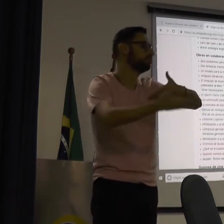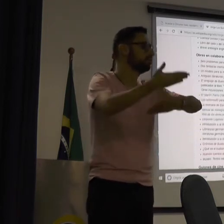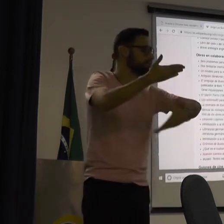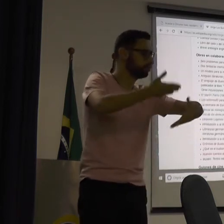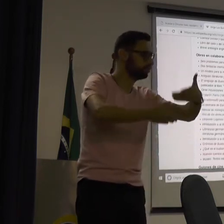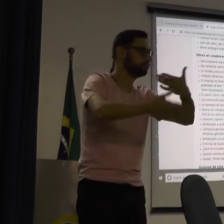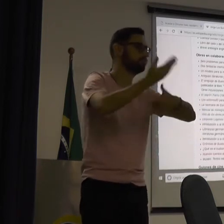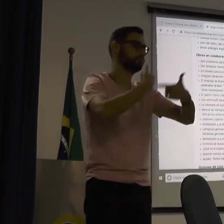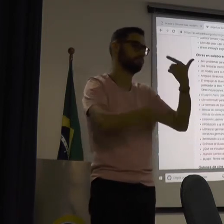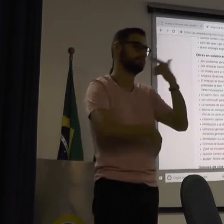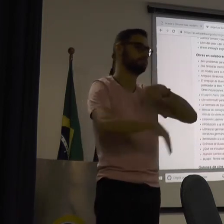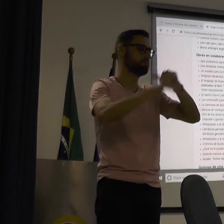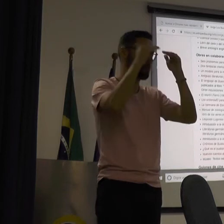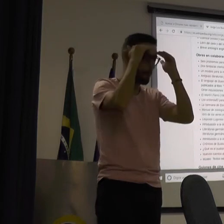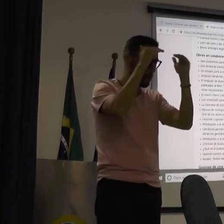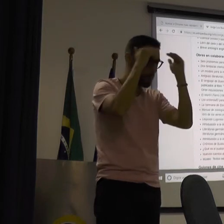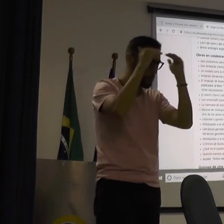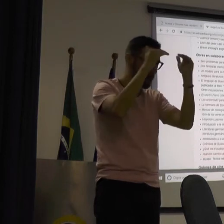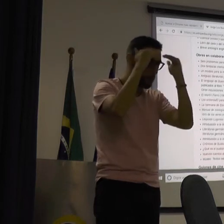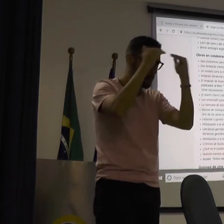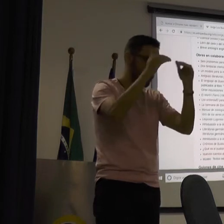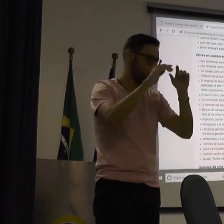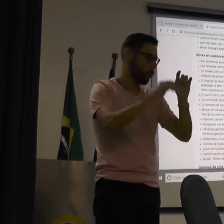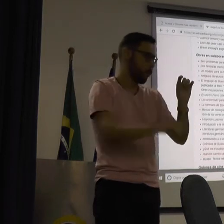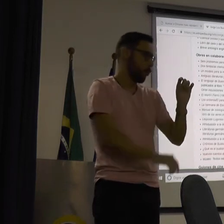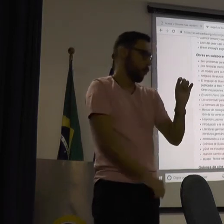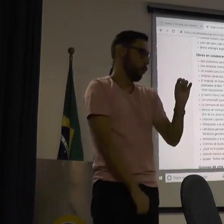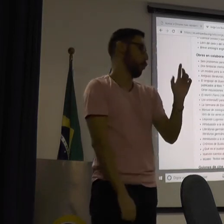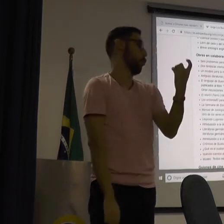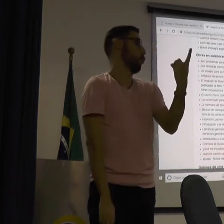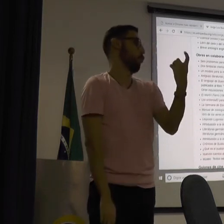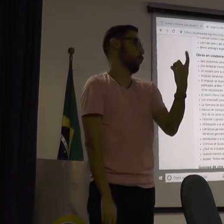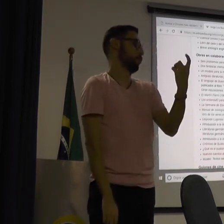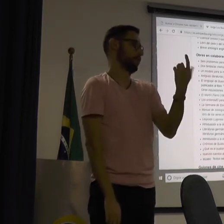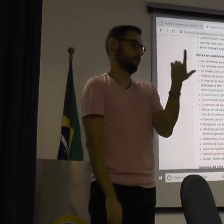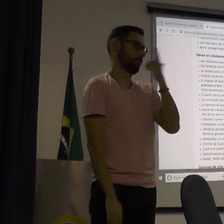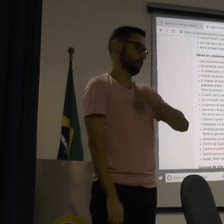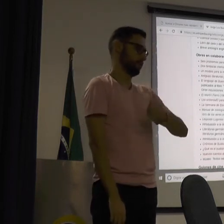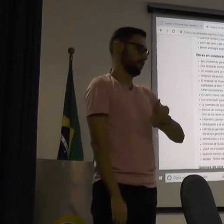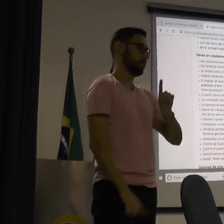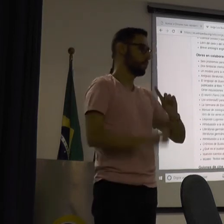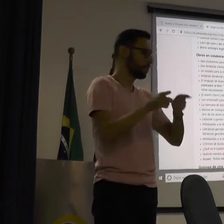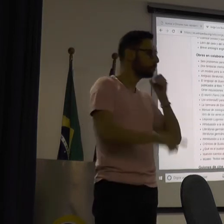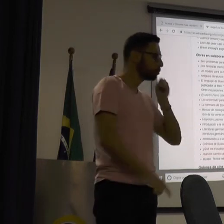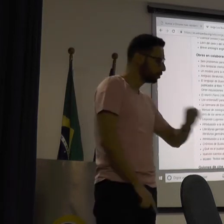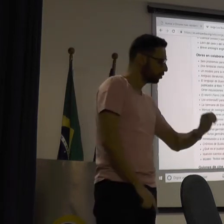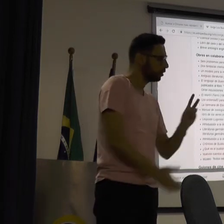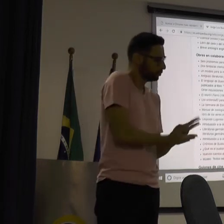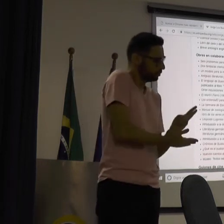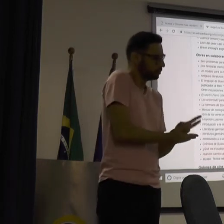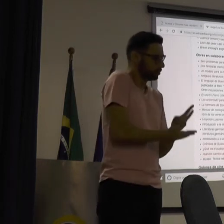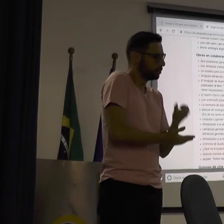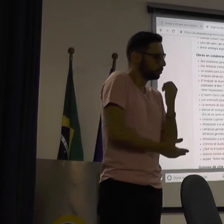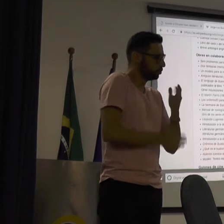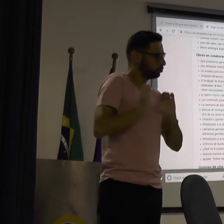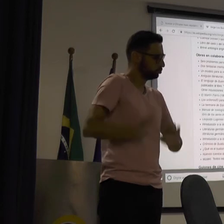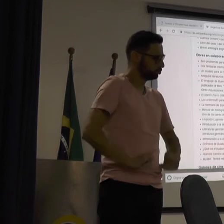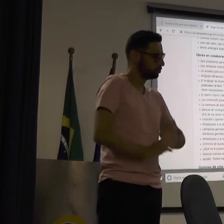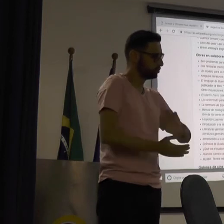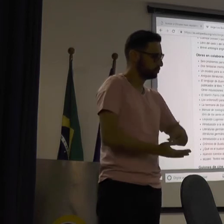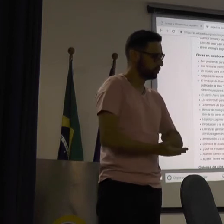de respeito. Mas foi o único senão desse tipo que eu conheço do Machado. O Borges, com o Machado, ele foi